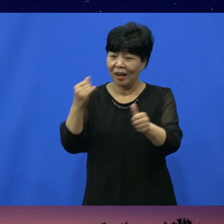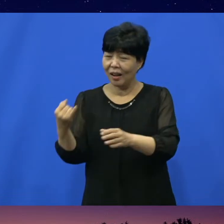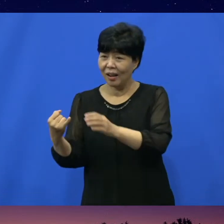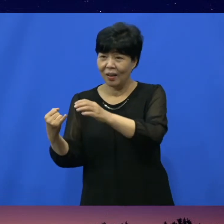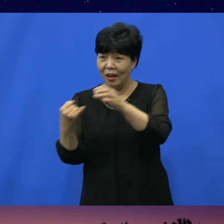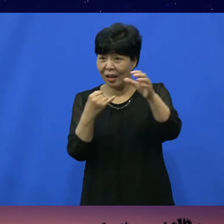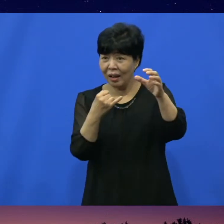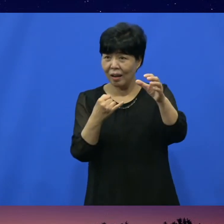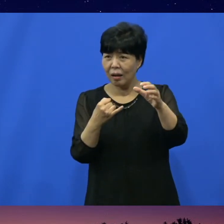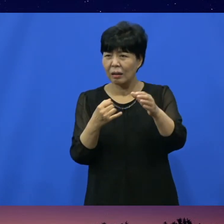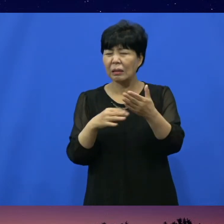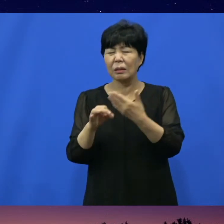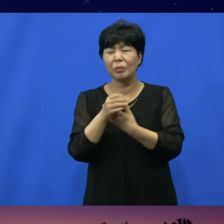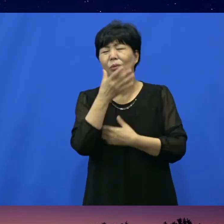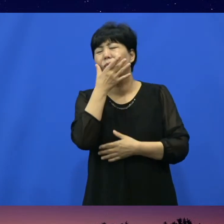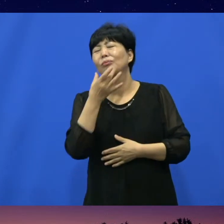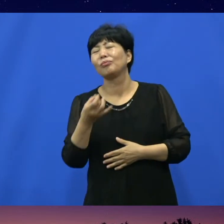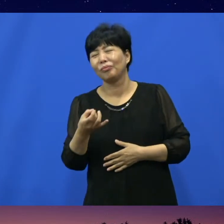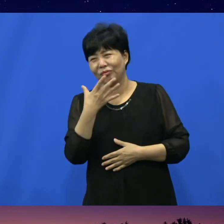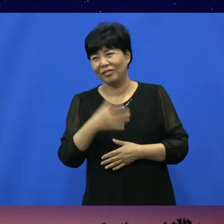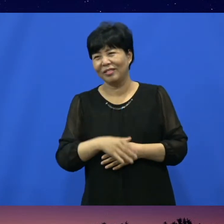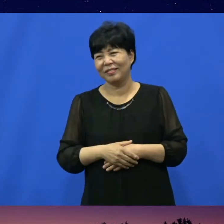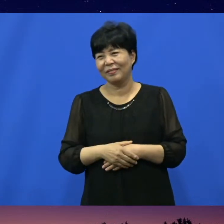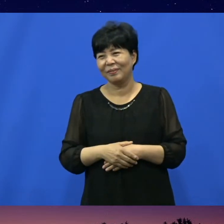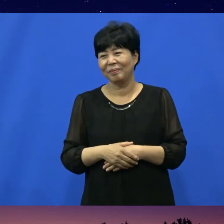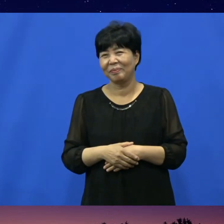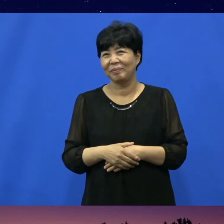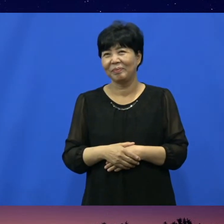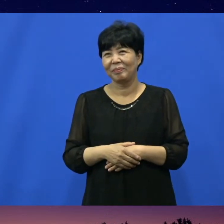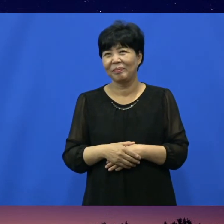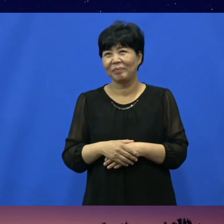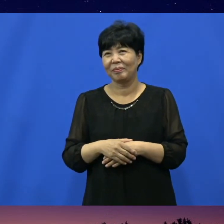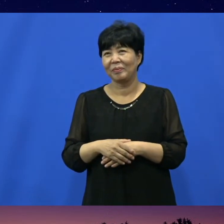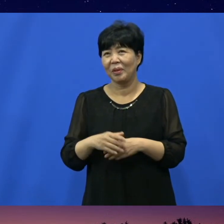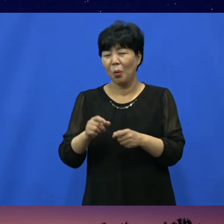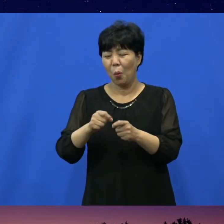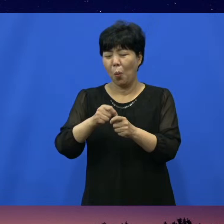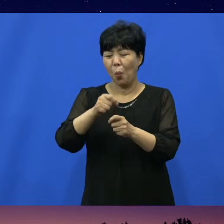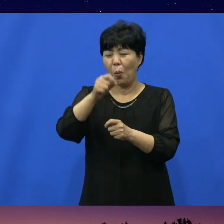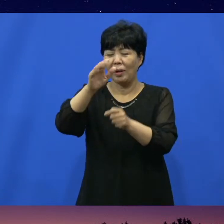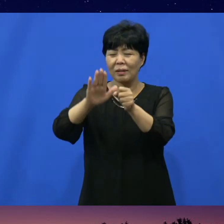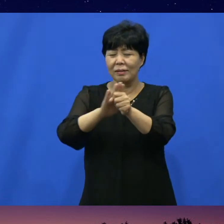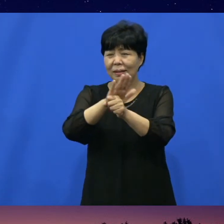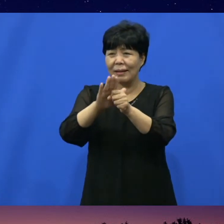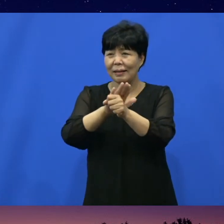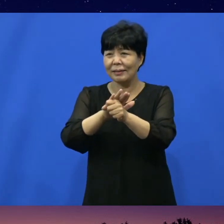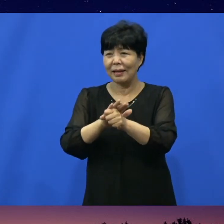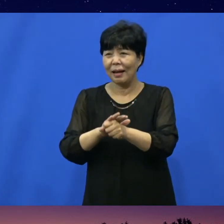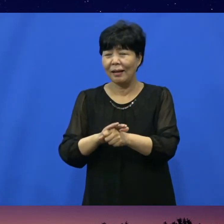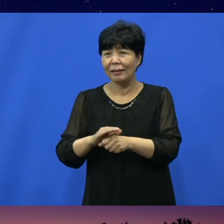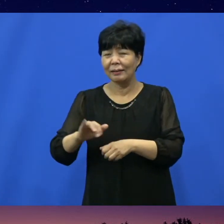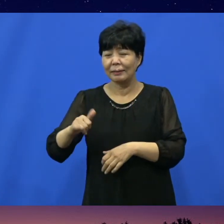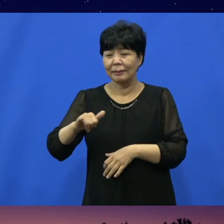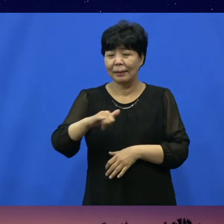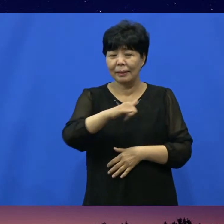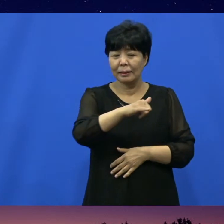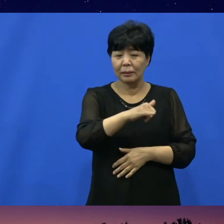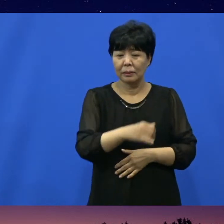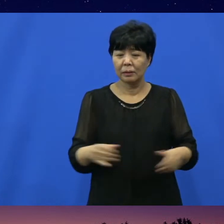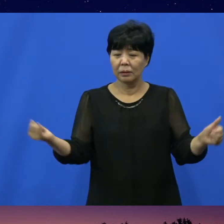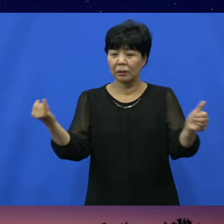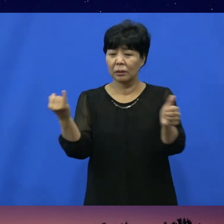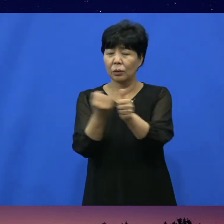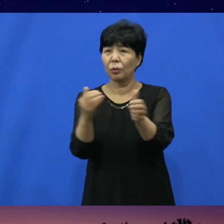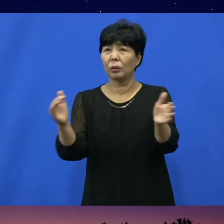여러분? 겉으로는 그렇게 사랑한다고 오랫동안 사귀고 데이트를 했는데 딱 결혼하고 맞붙어 살다 보면